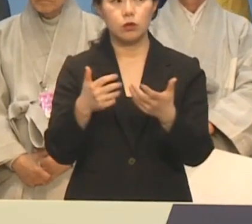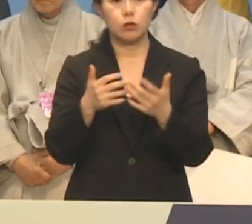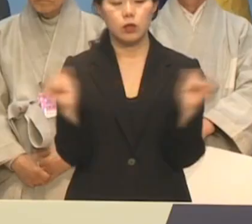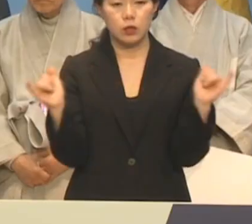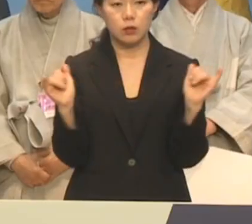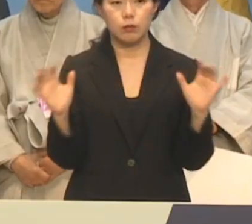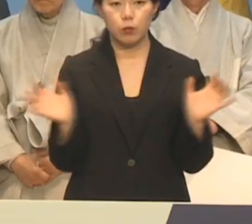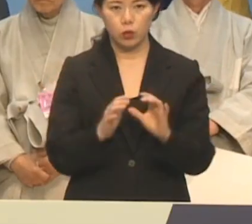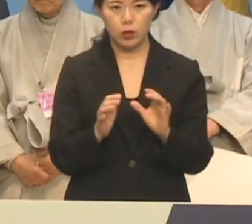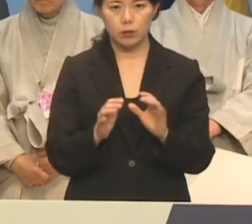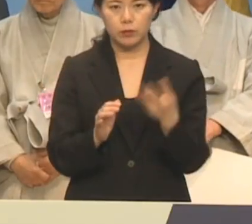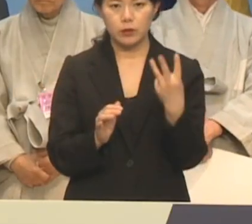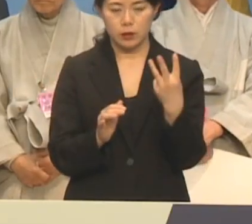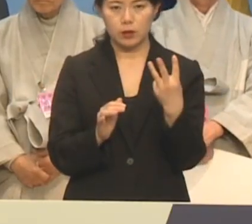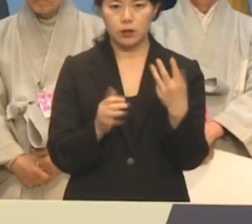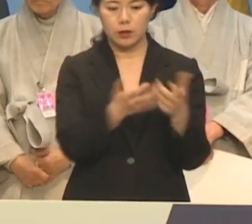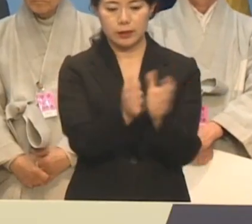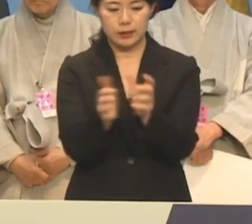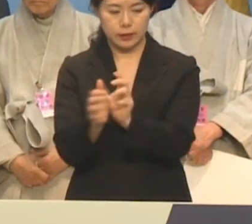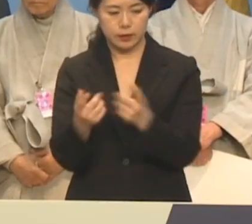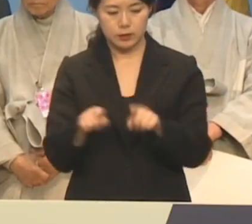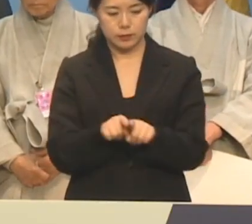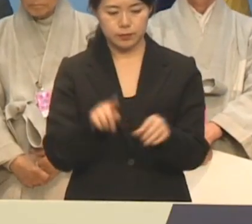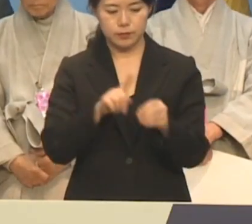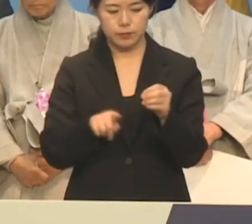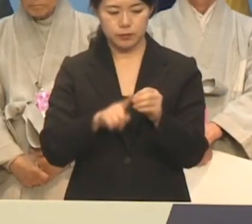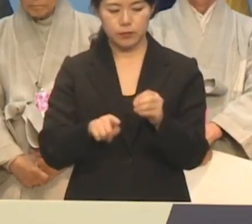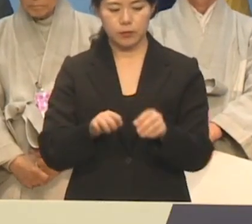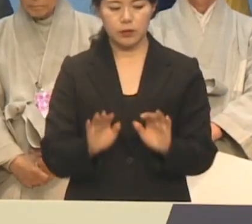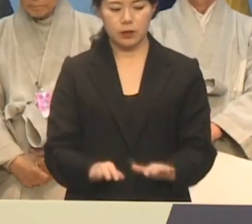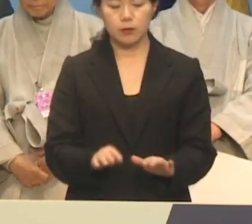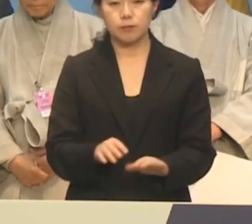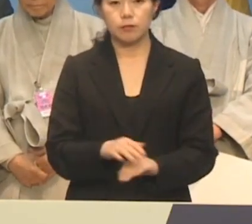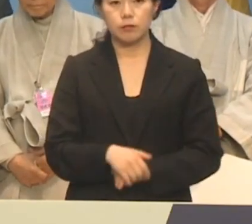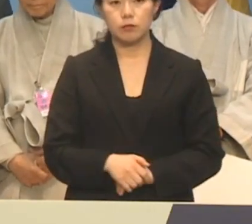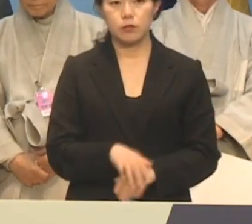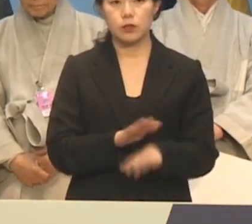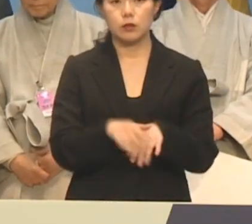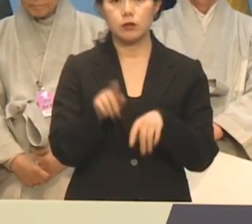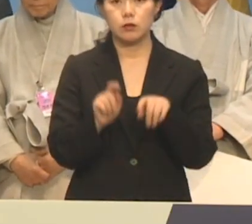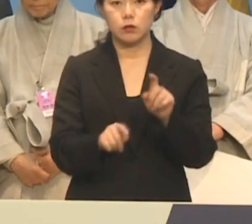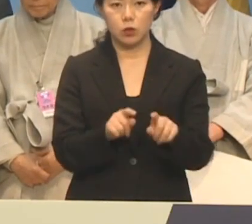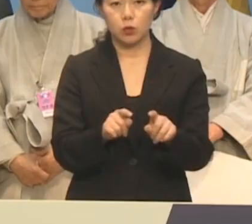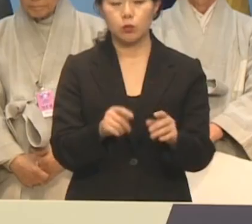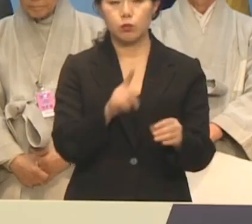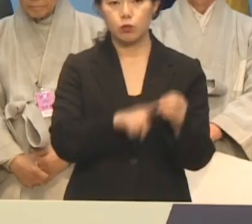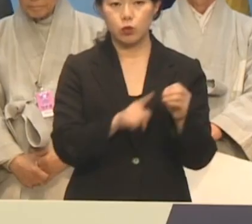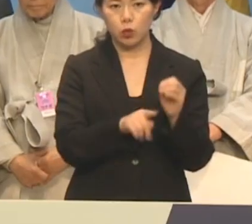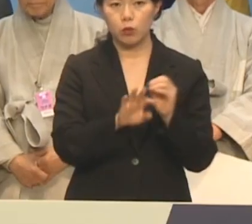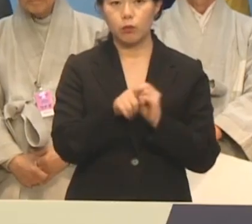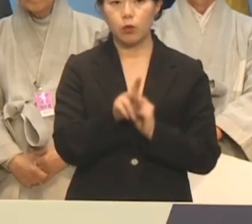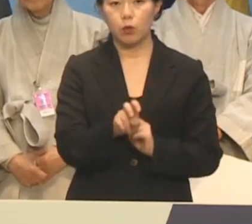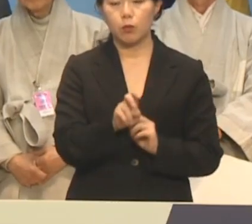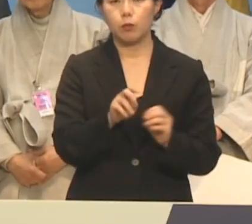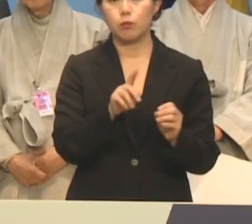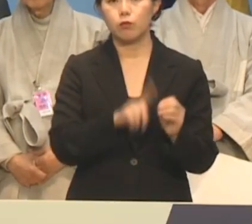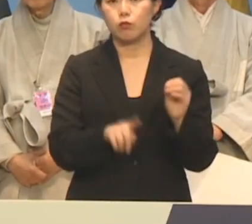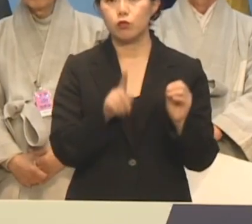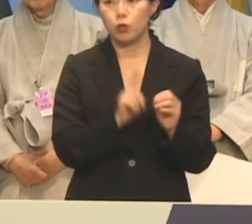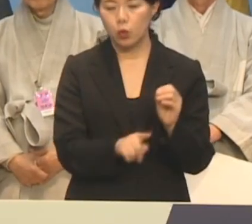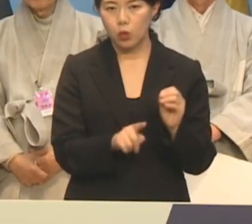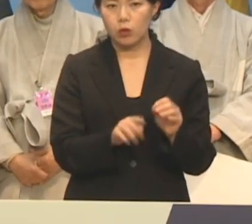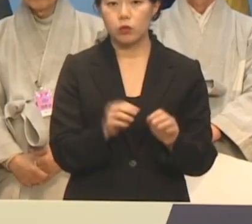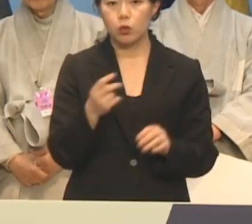함께 연명을 해주셨고요. 불교는 실천불교 승가회, 야단법석 승가회, 범불교 시국회의,